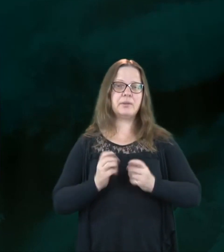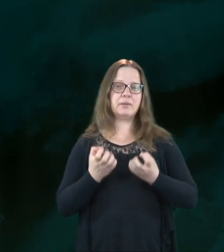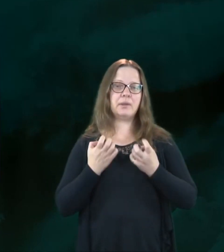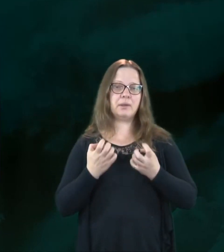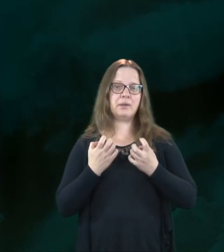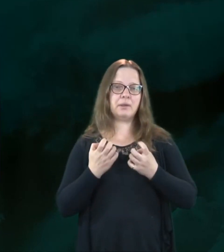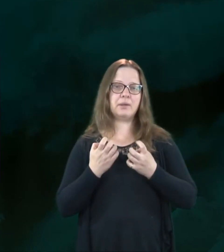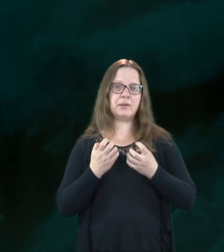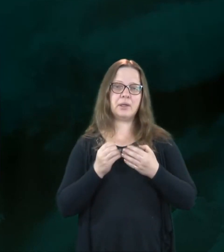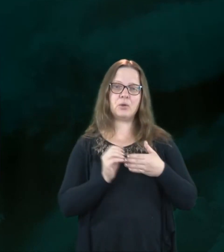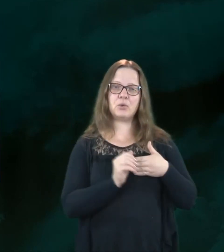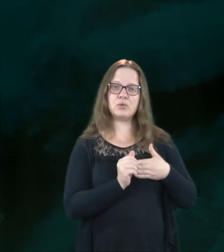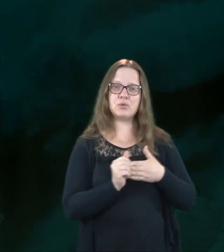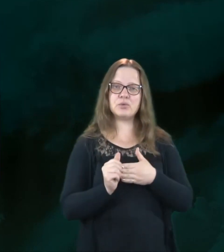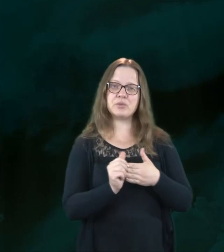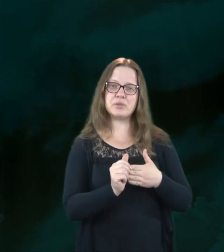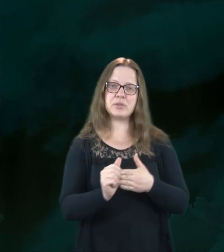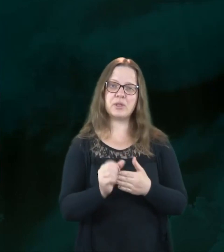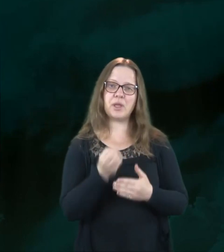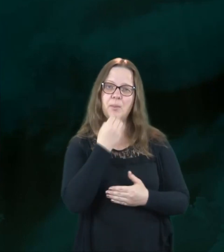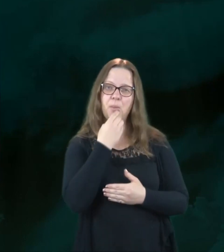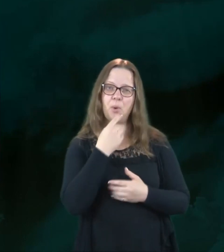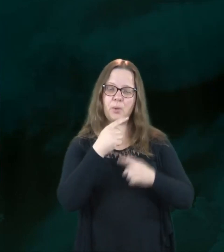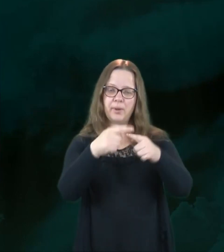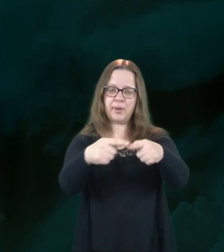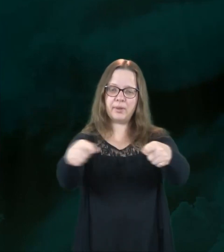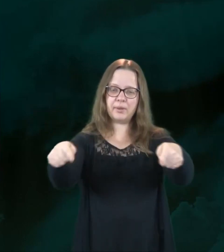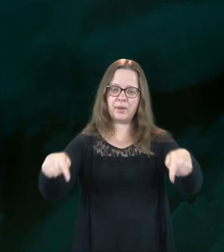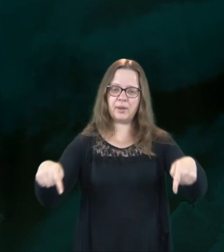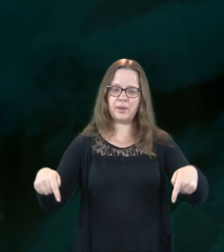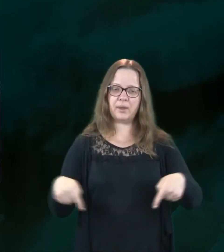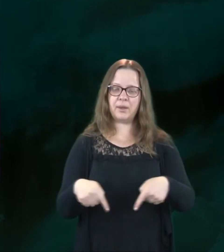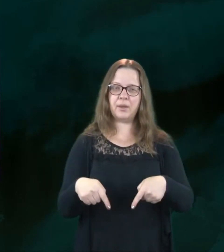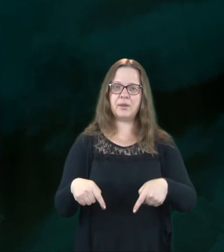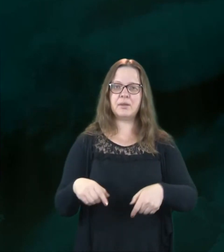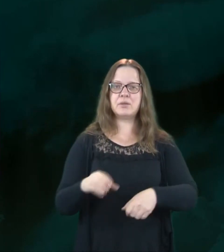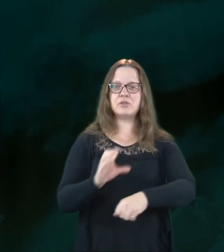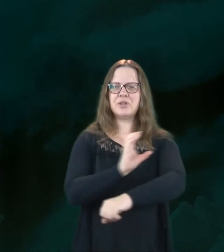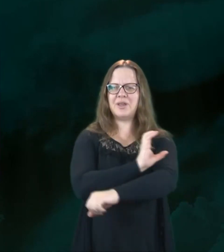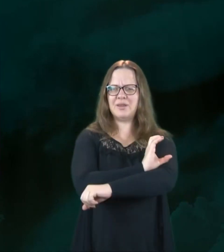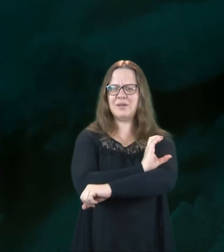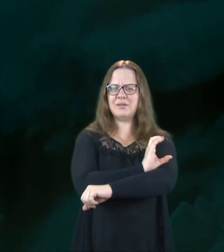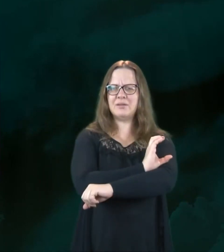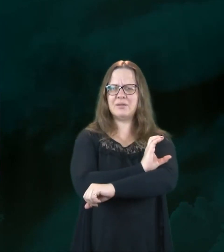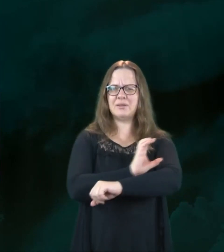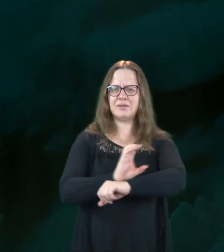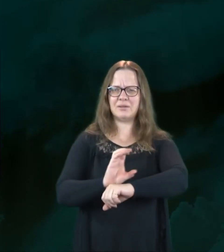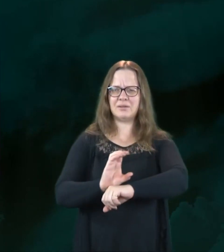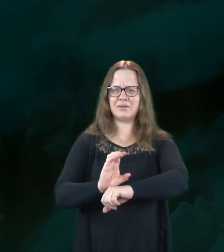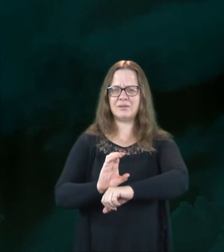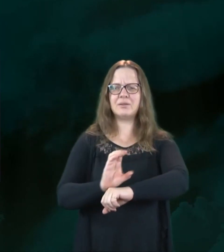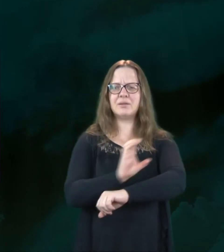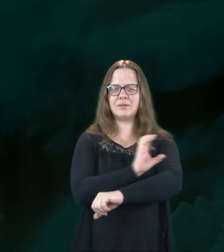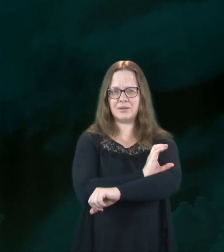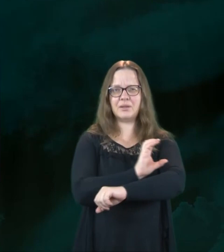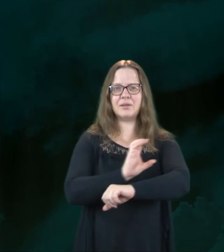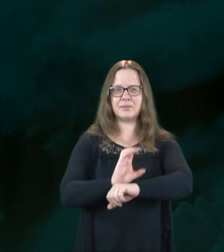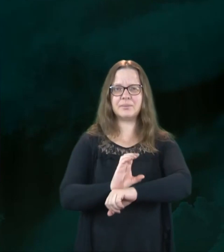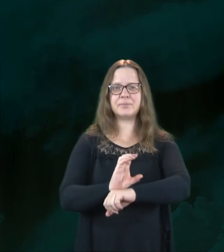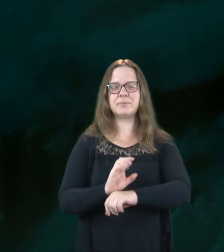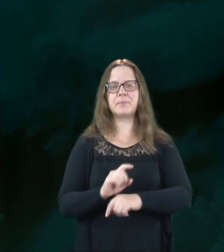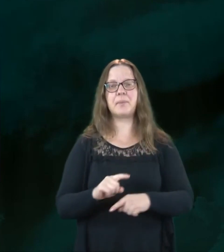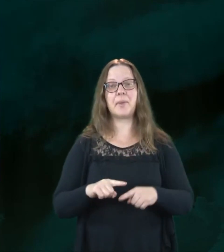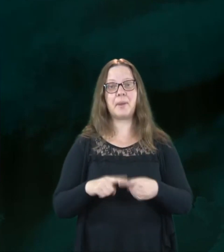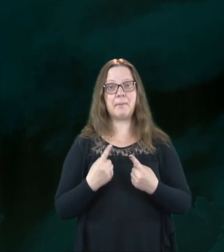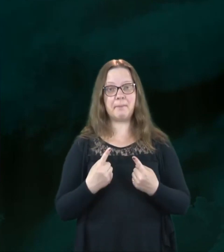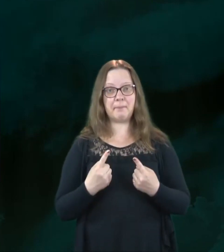esse povo para a boa terra de Canaã, que Deus havia prometido a Abraão, Isaque e Jacó.